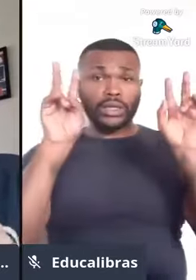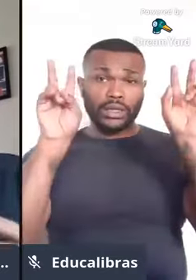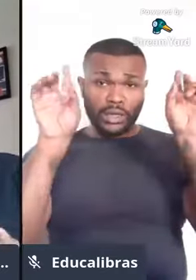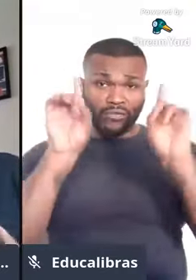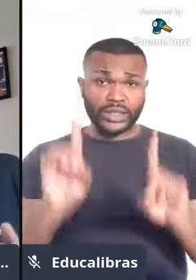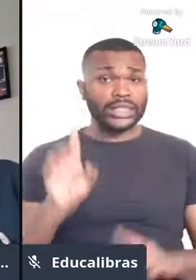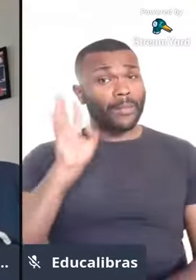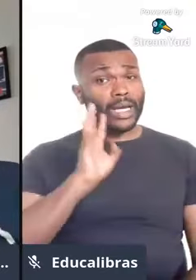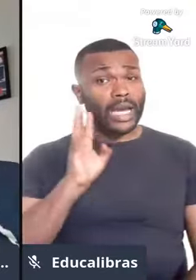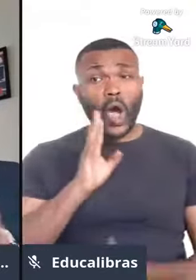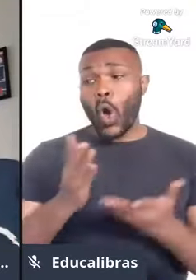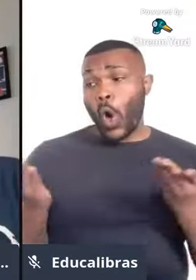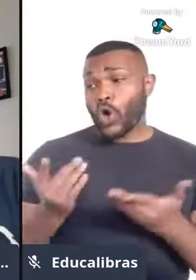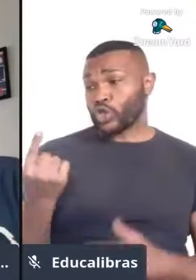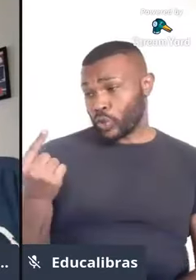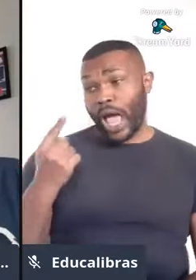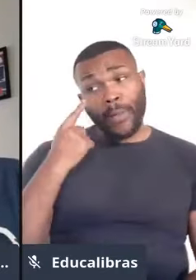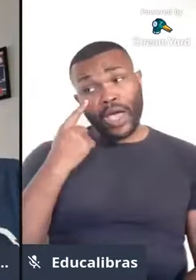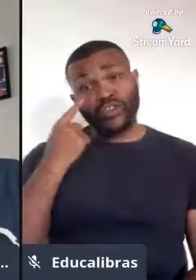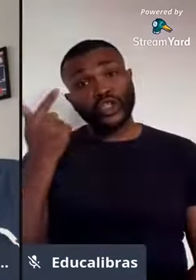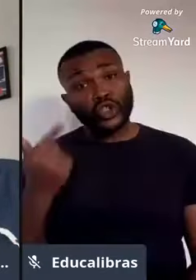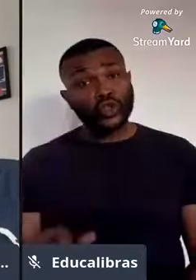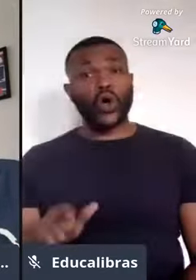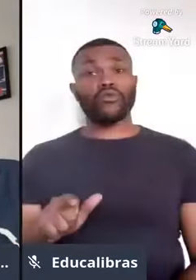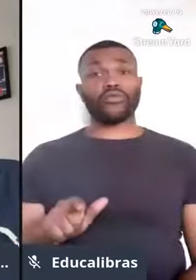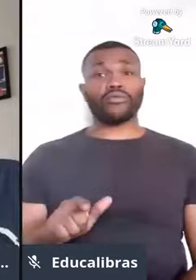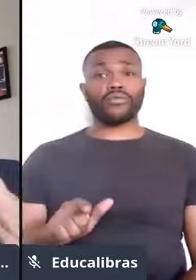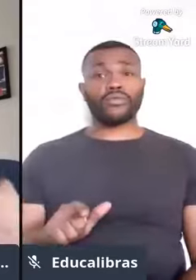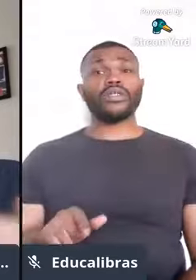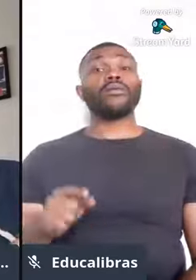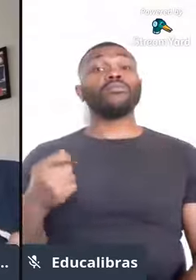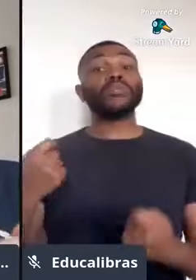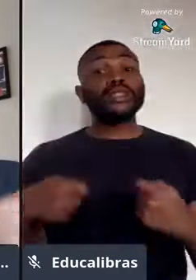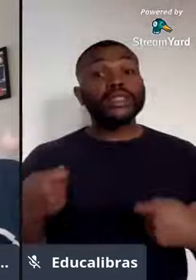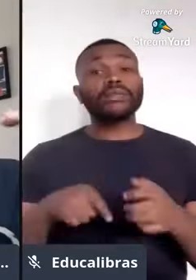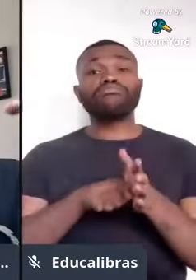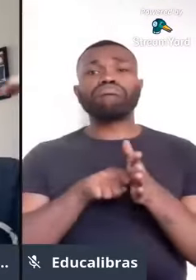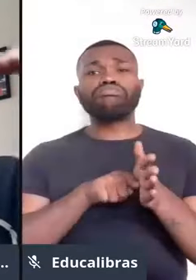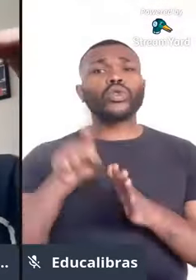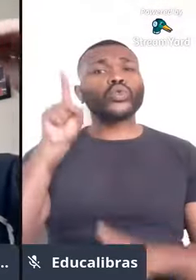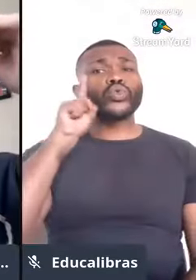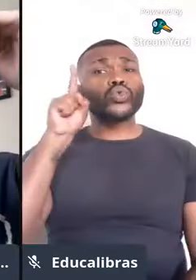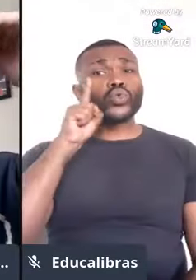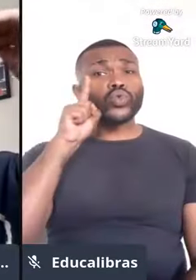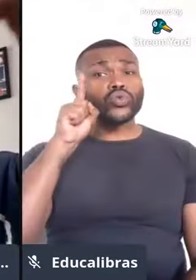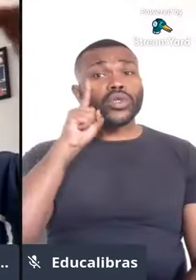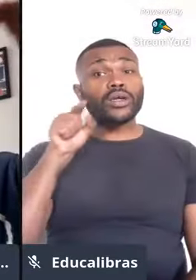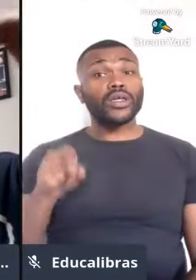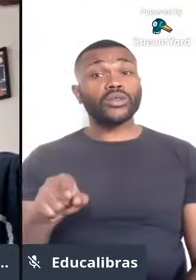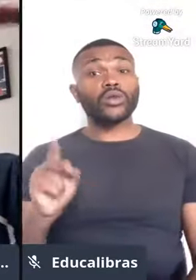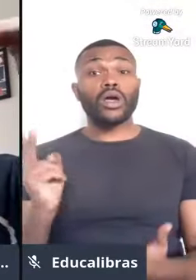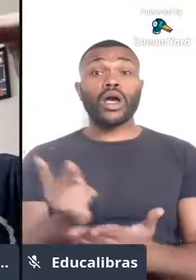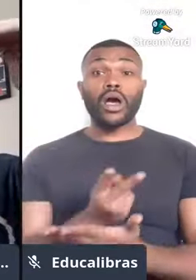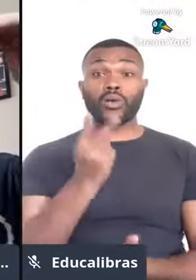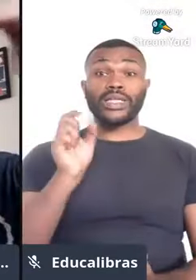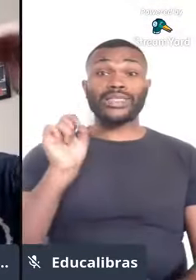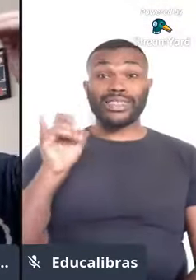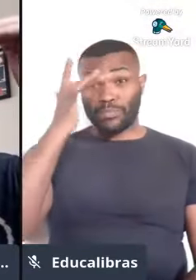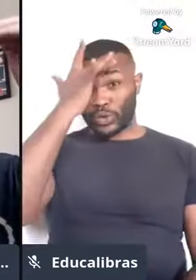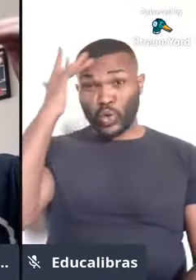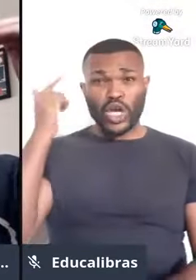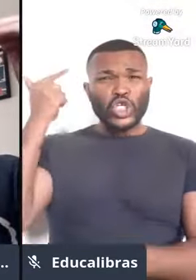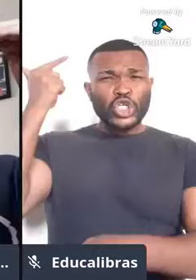tem. Amanhã a gente vê de novo. Mas precisa estar considerado ali todo dia. E isso só vai acontecer quando os caras lá de cima, o